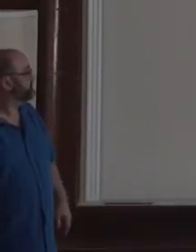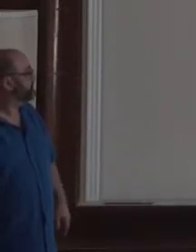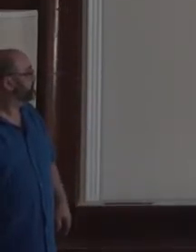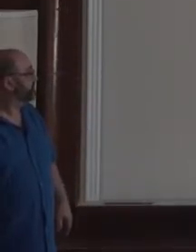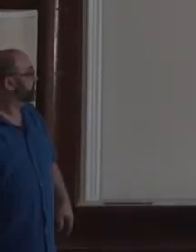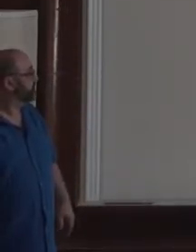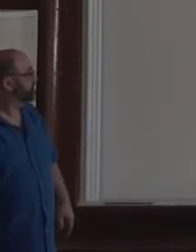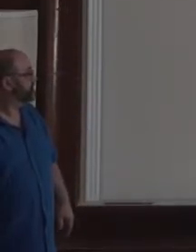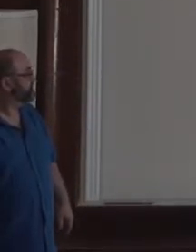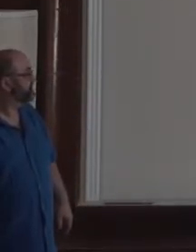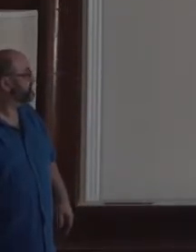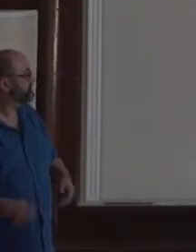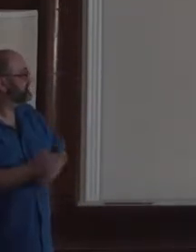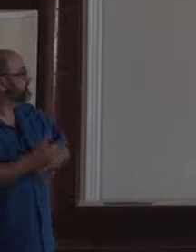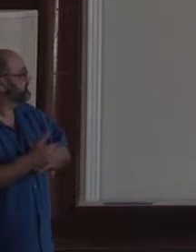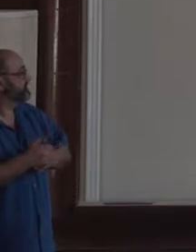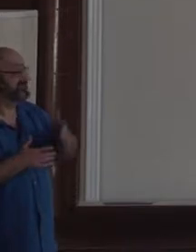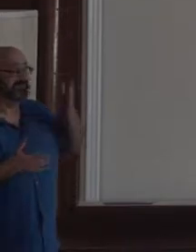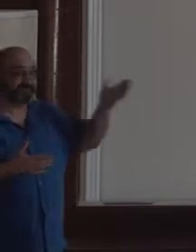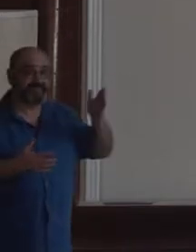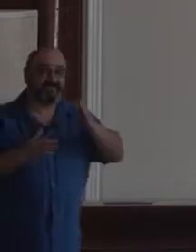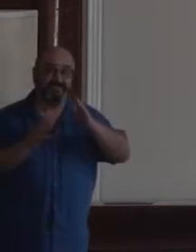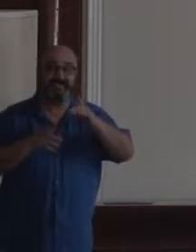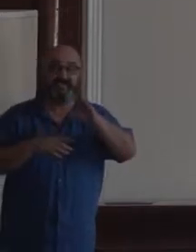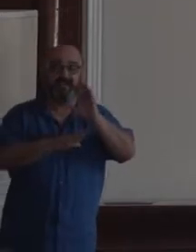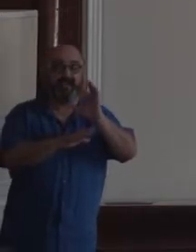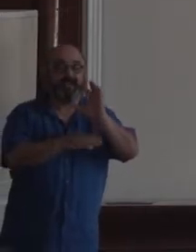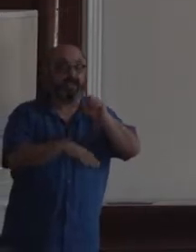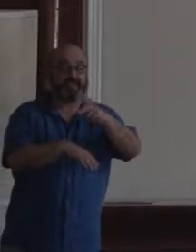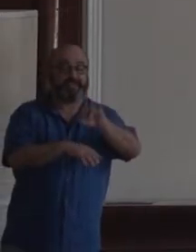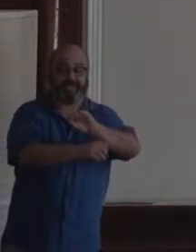Si je veux faire un test de mon petit client d'API